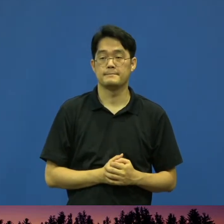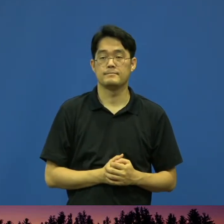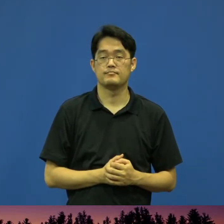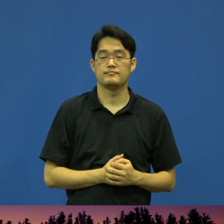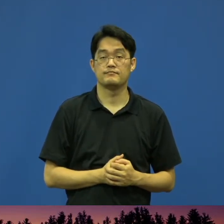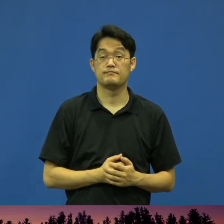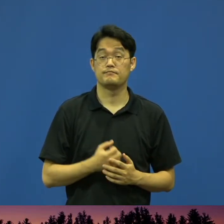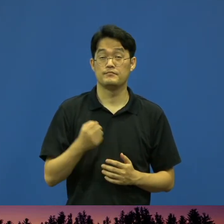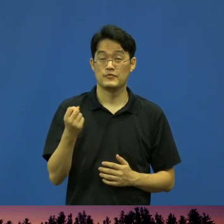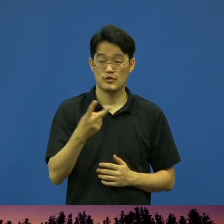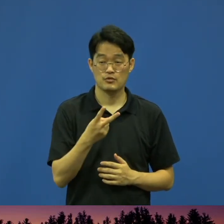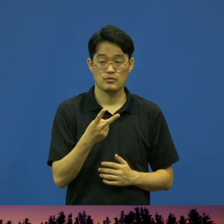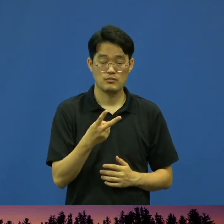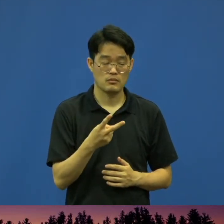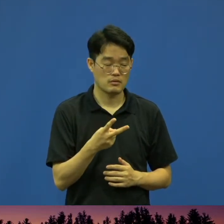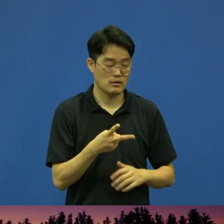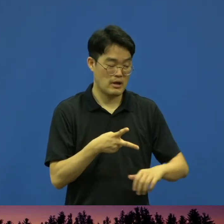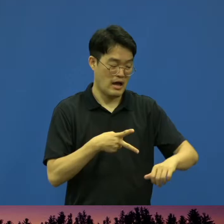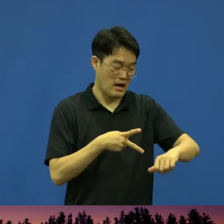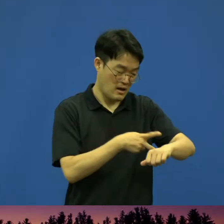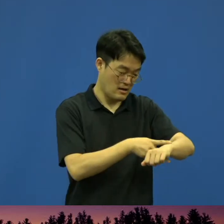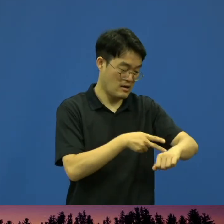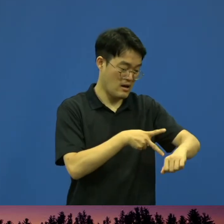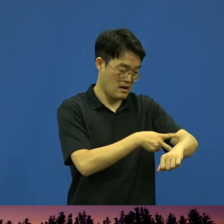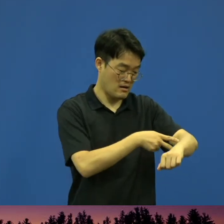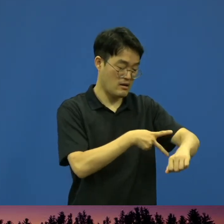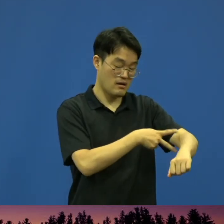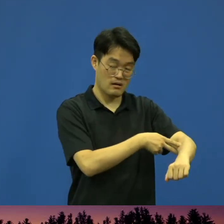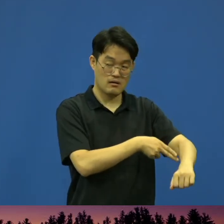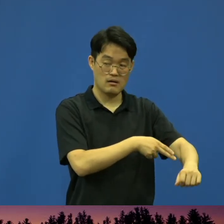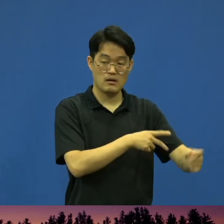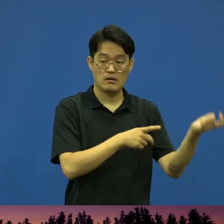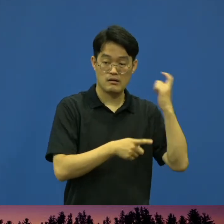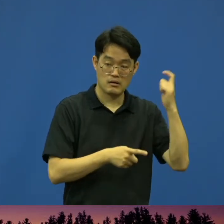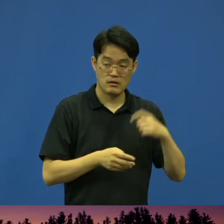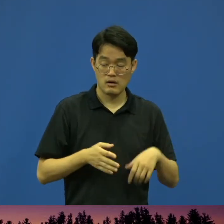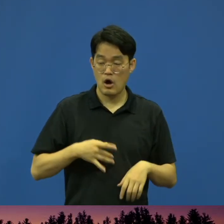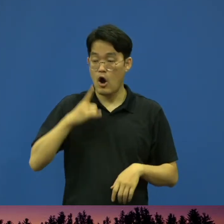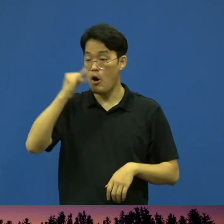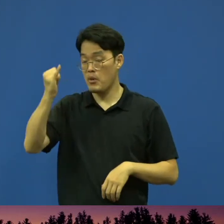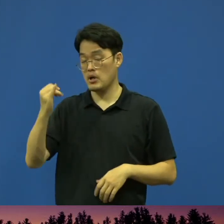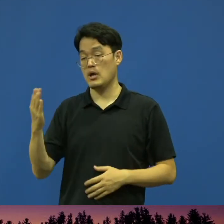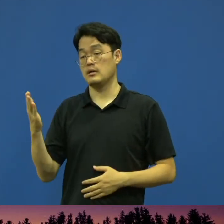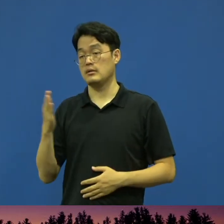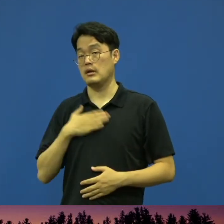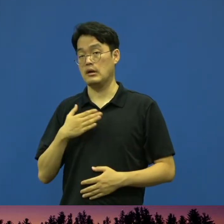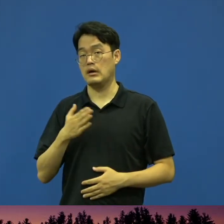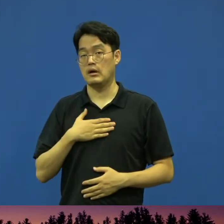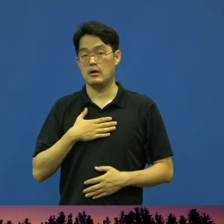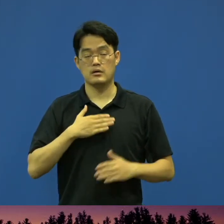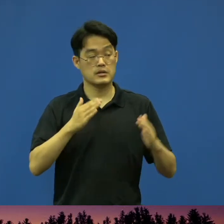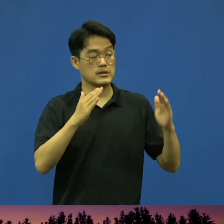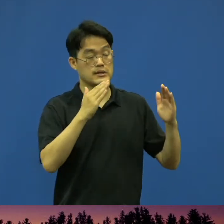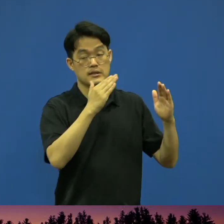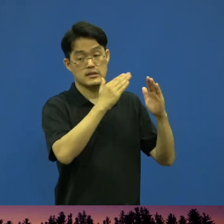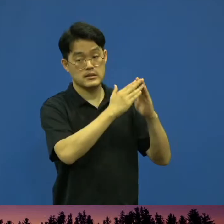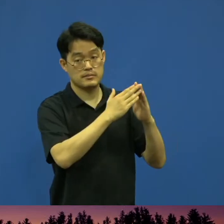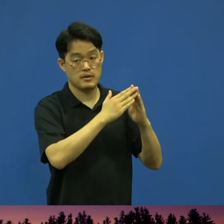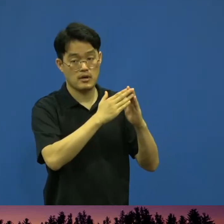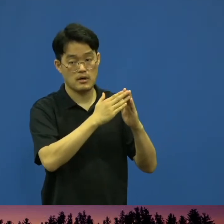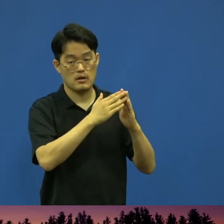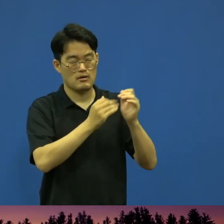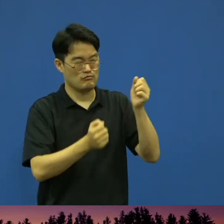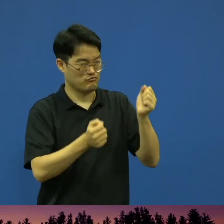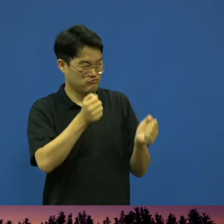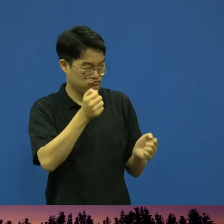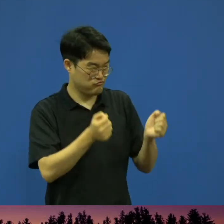또 다리를 잘라야 한다는 그 소식에 제가 어머니와 제가 그 집으로 차를 한참을